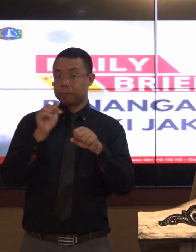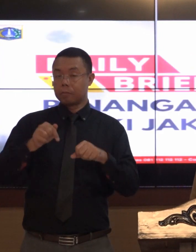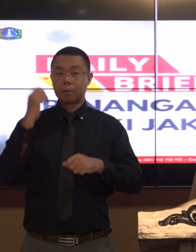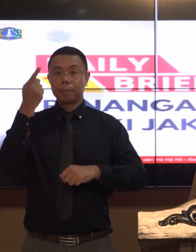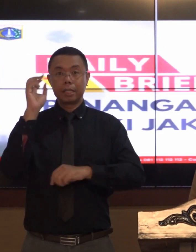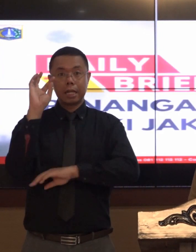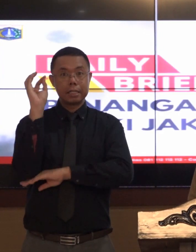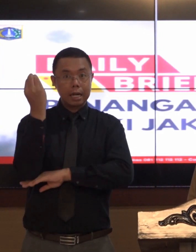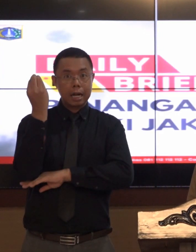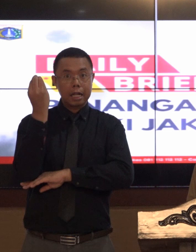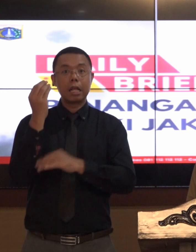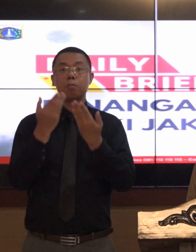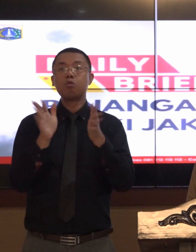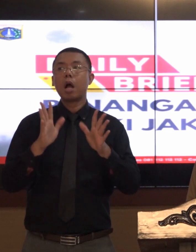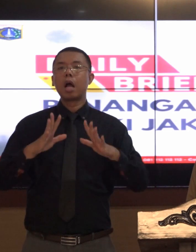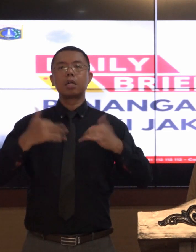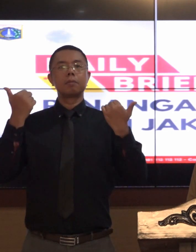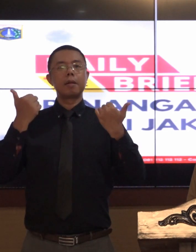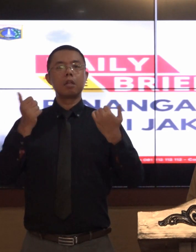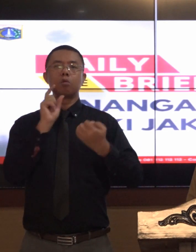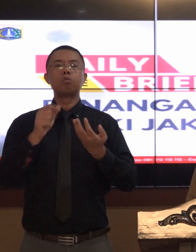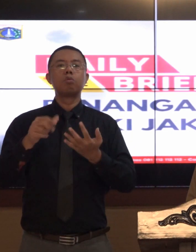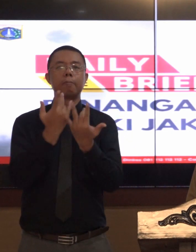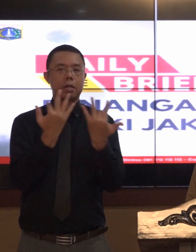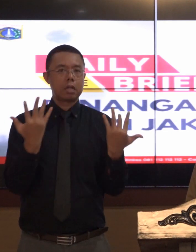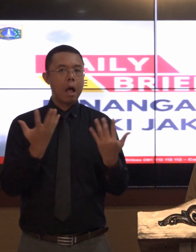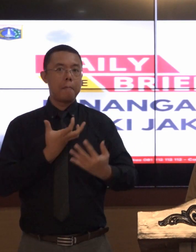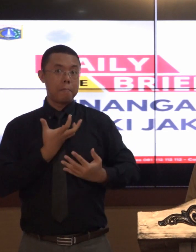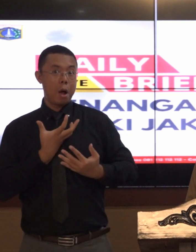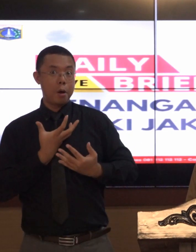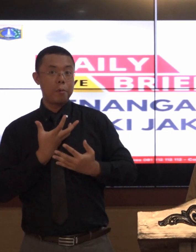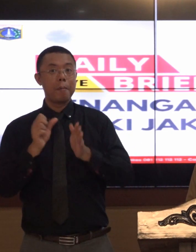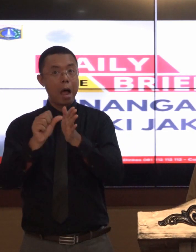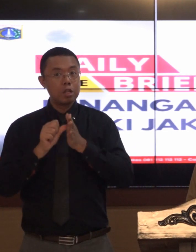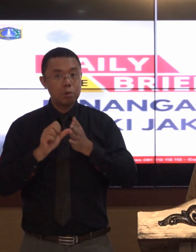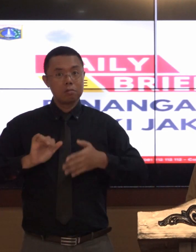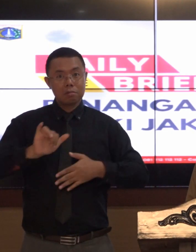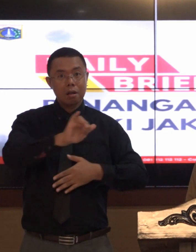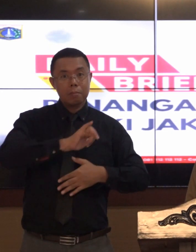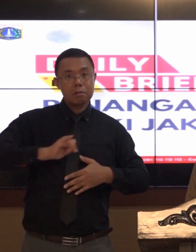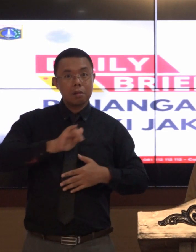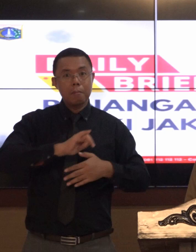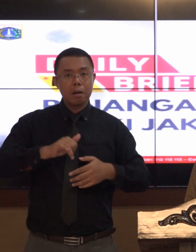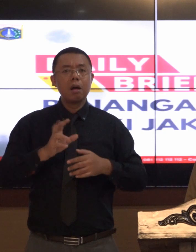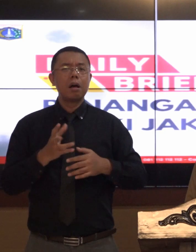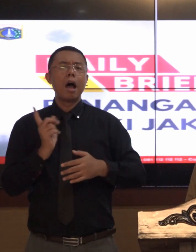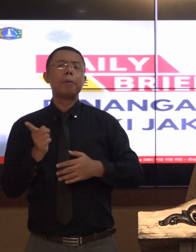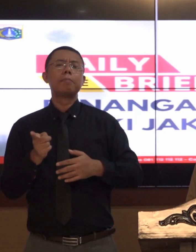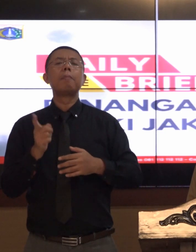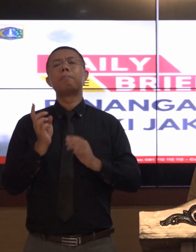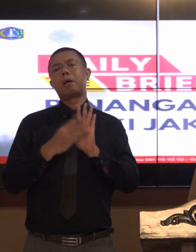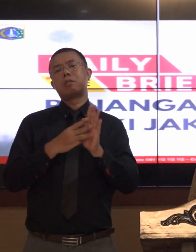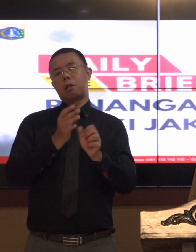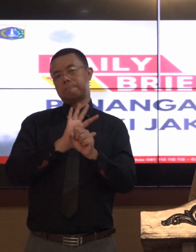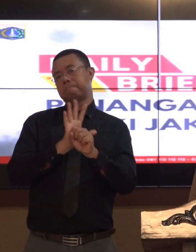Pemprov DKI Jakarta membuka kesempatan bagi masyarakat yang ingin berbagi dengan sesama yang membutuhkan karena terdampak